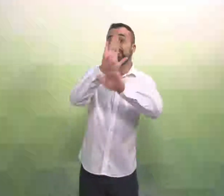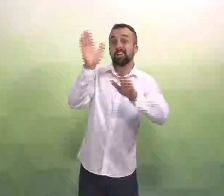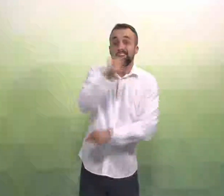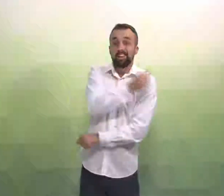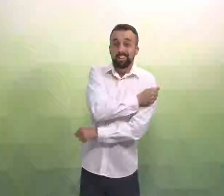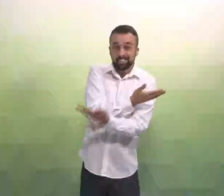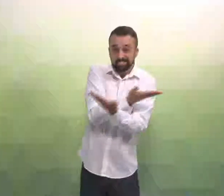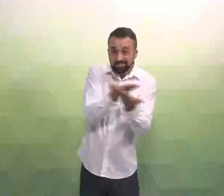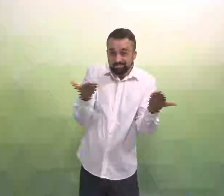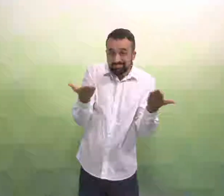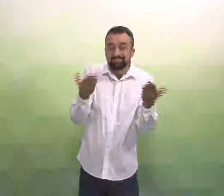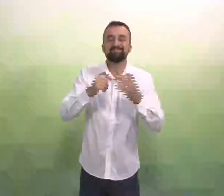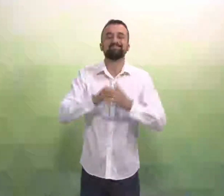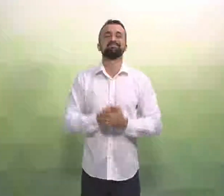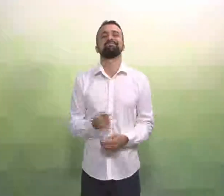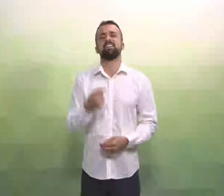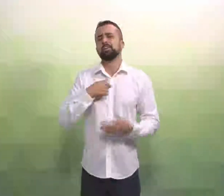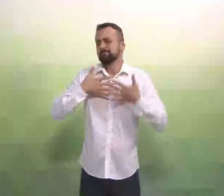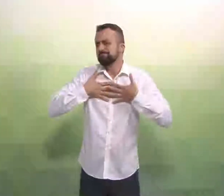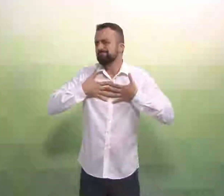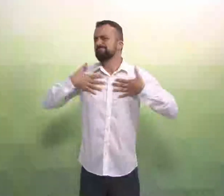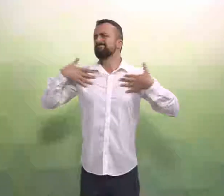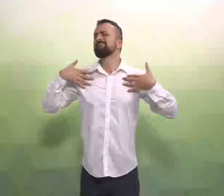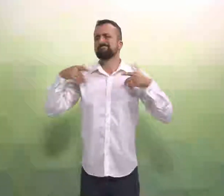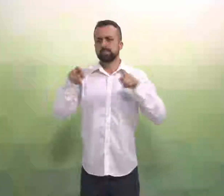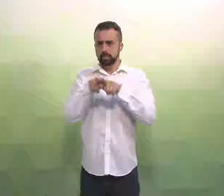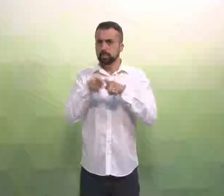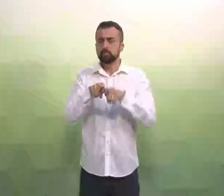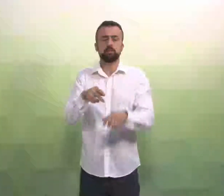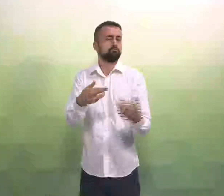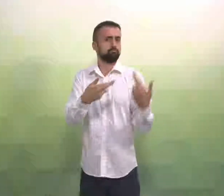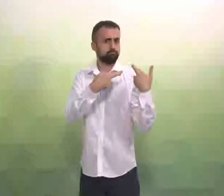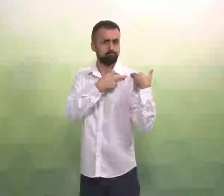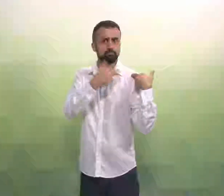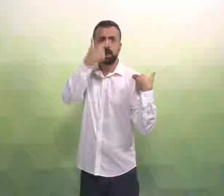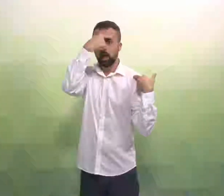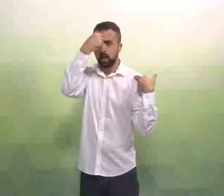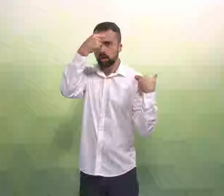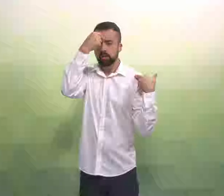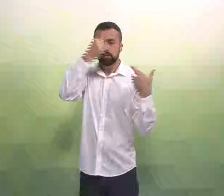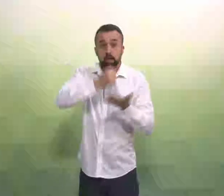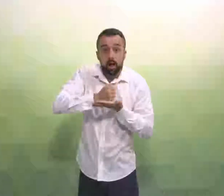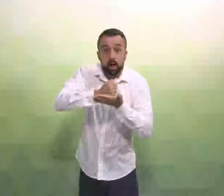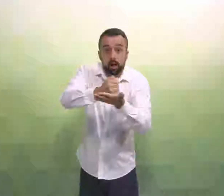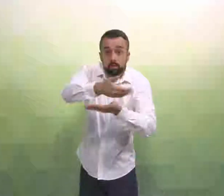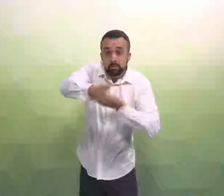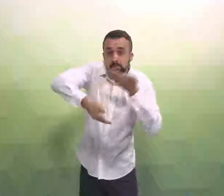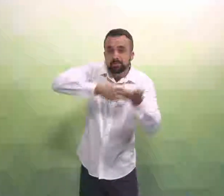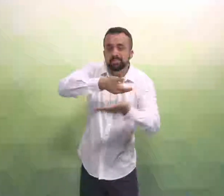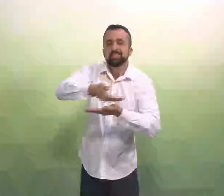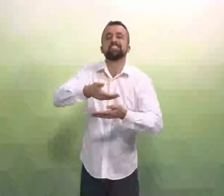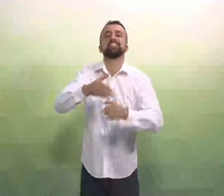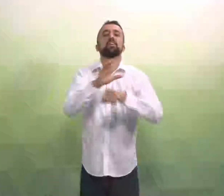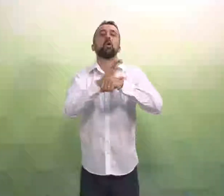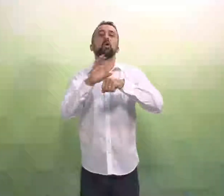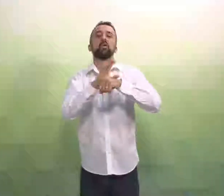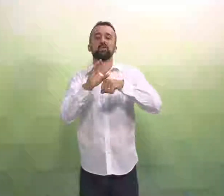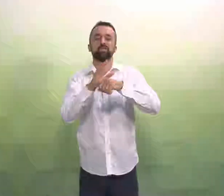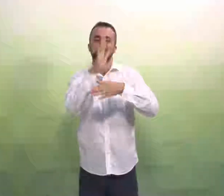Olá, meus caros e caras. É uma grande satisfação e responsabilidade acadêmica compartilhar convosco este momento no curso